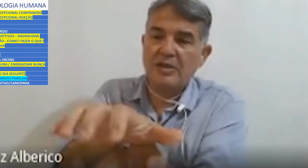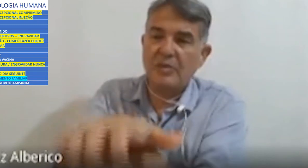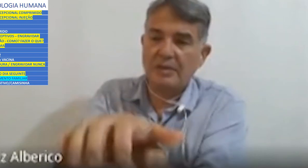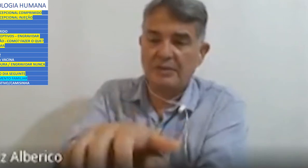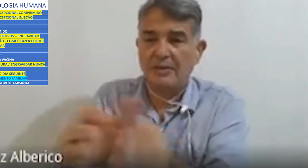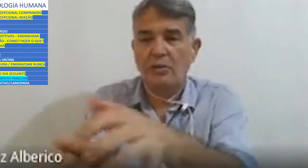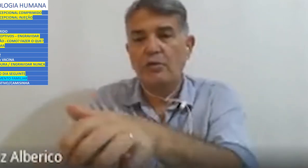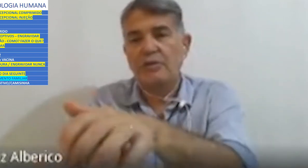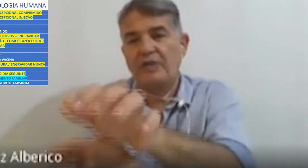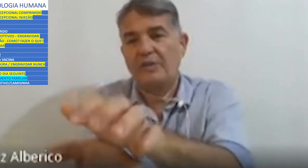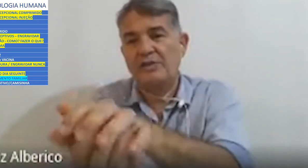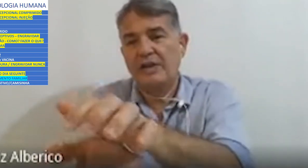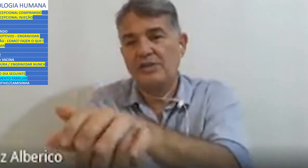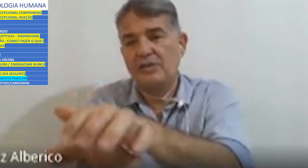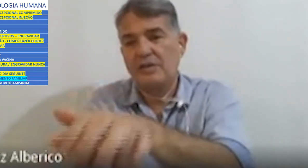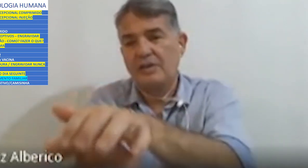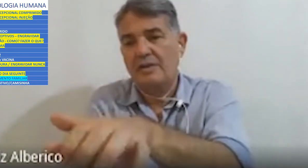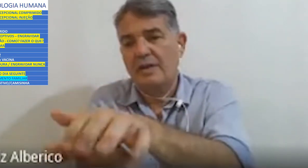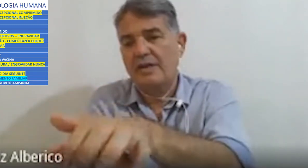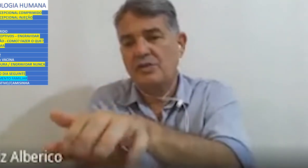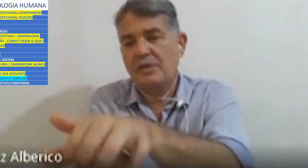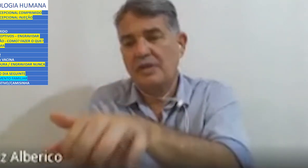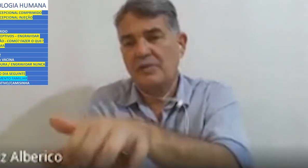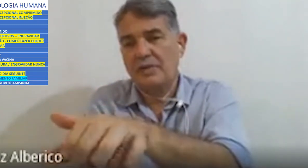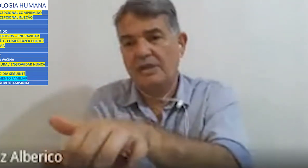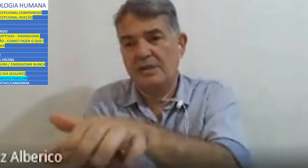mandíbula. Ou, se fica mais fácil, é isso aqui que acontece.